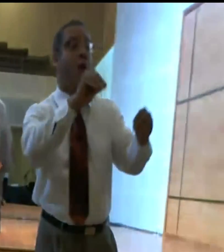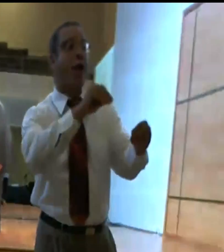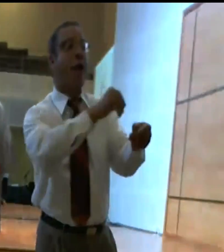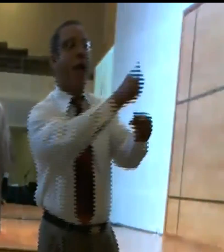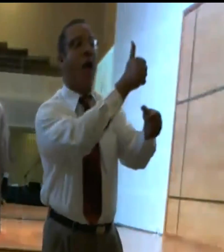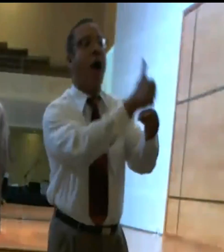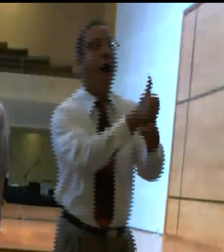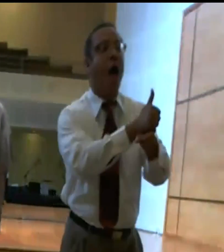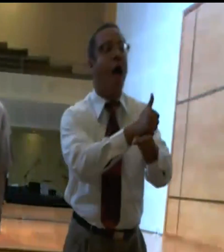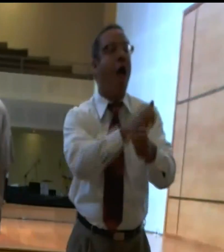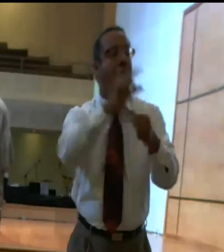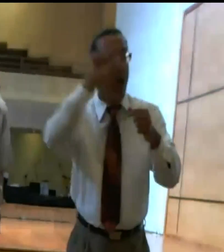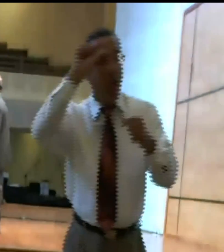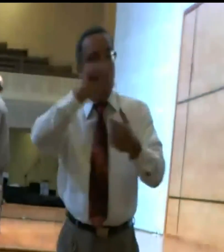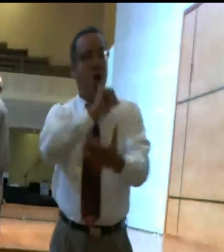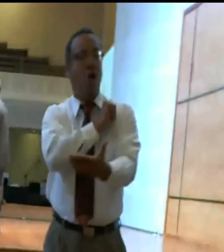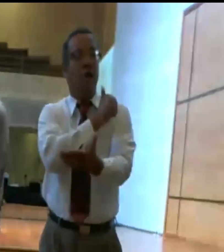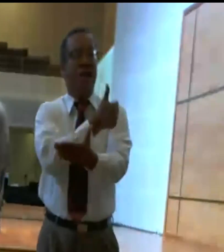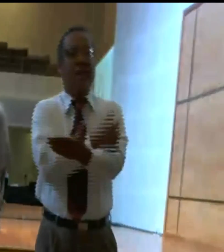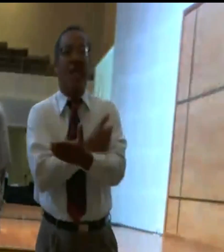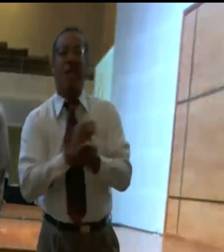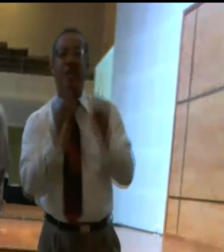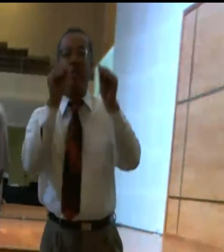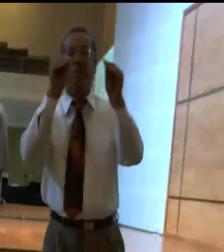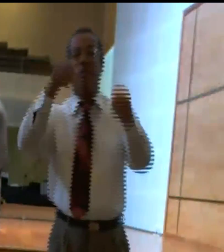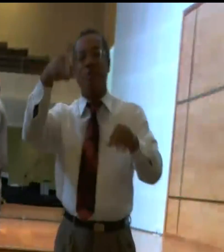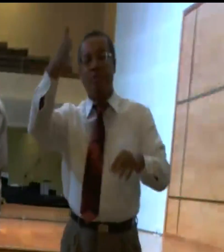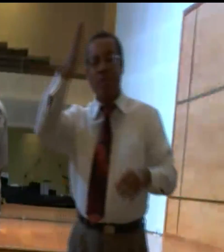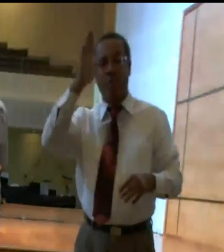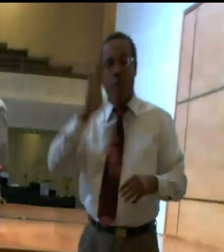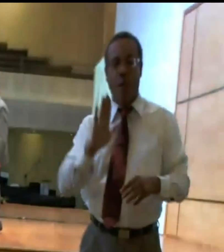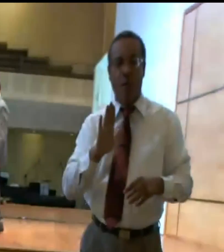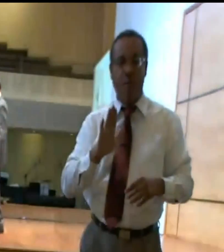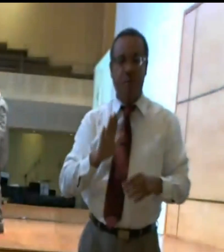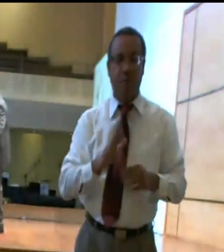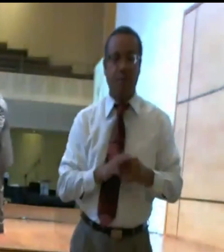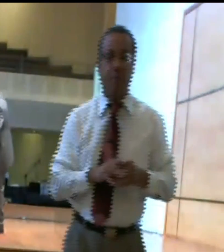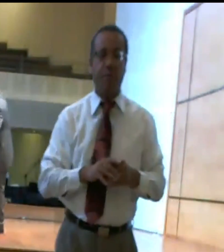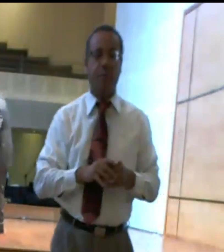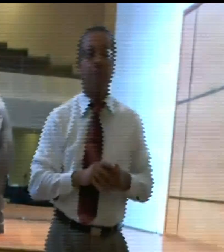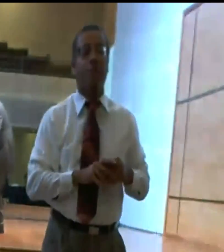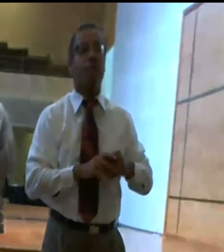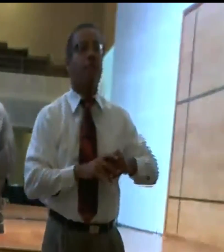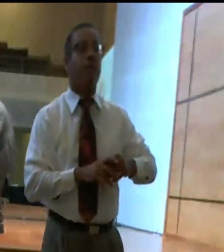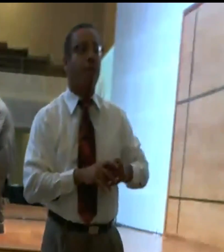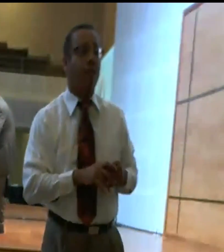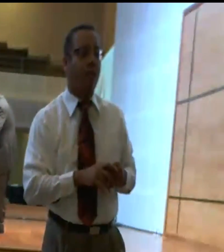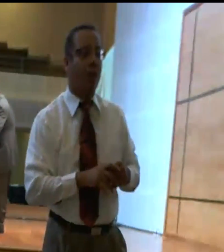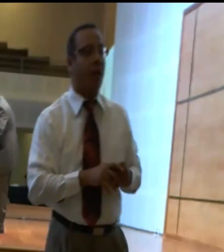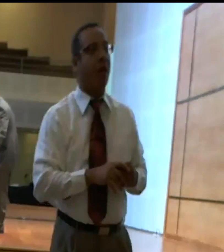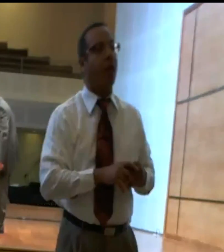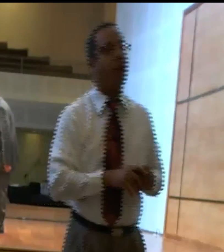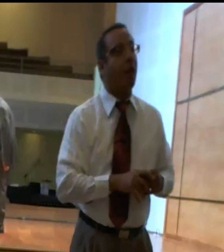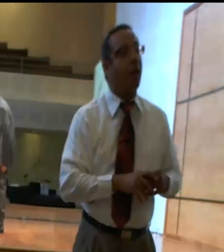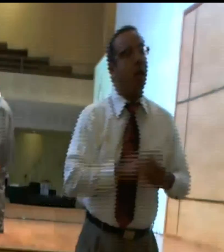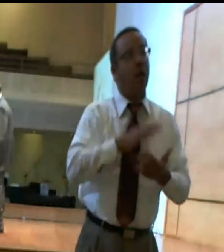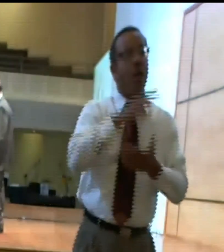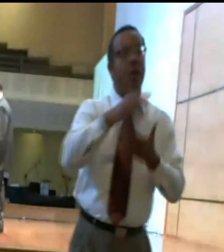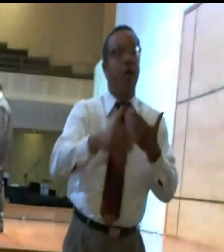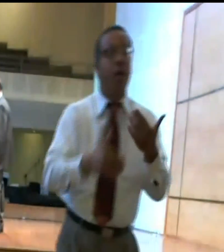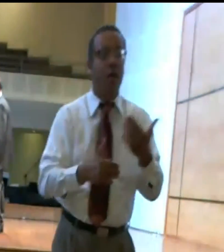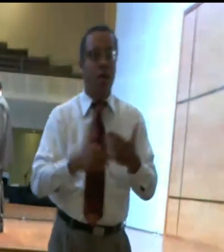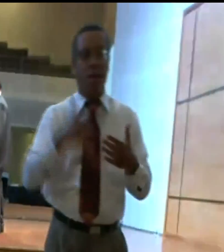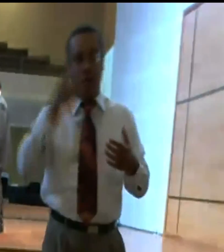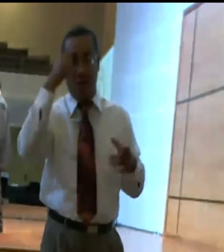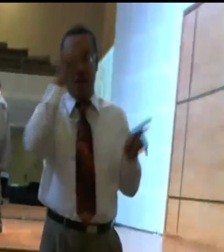se opone a la autoridad, a lo establecido por Dios, resiste, y los que resisten acarrean condenación